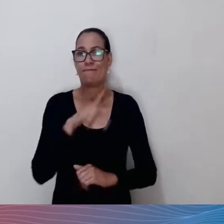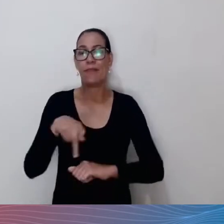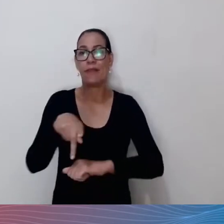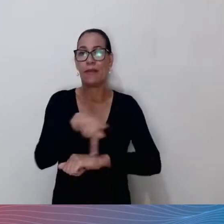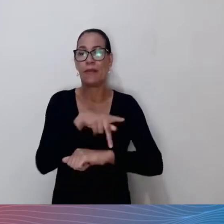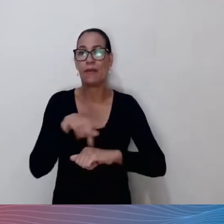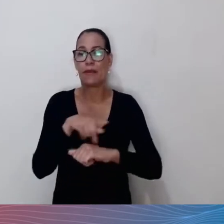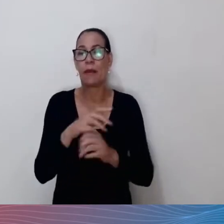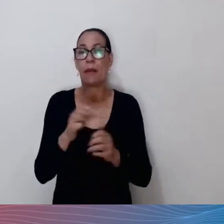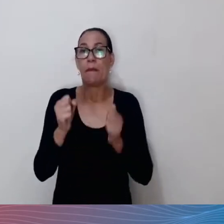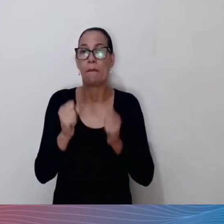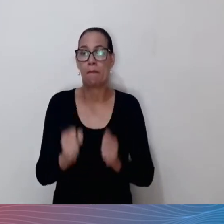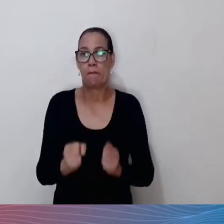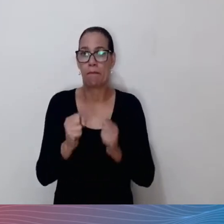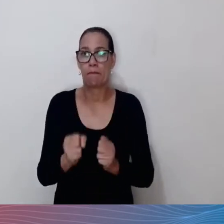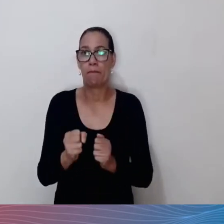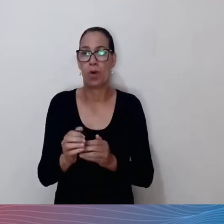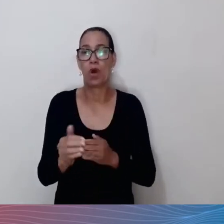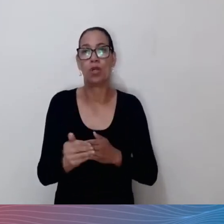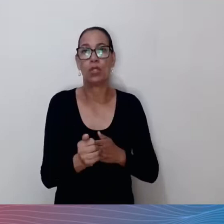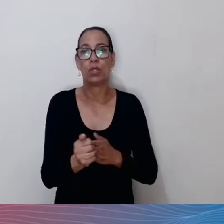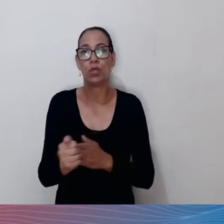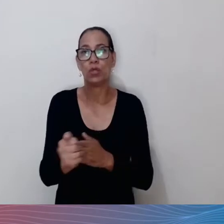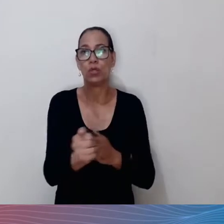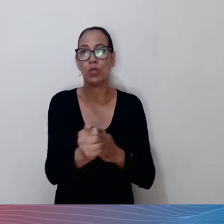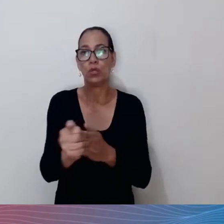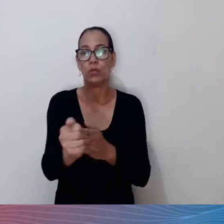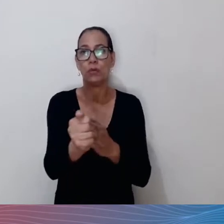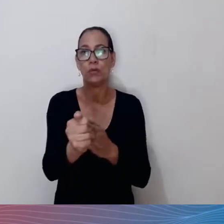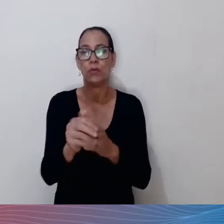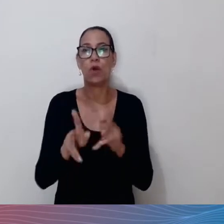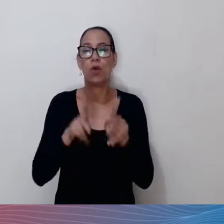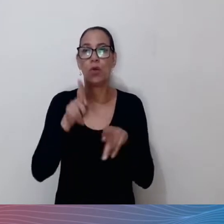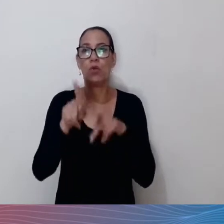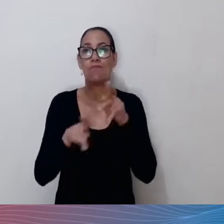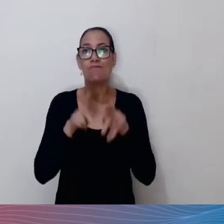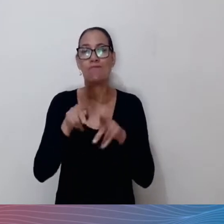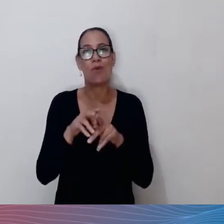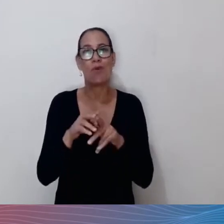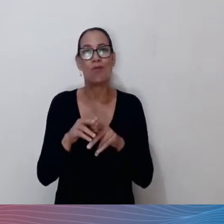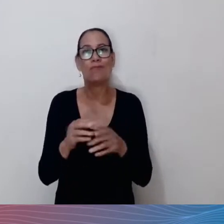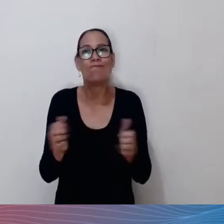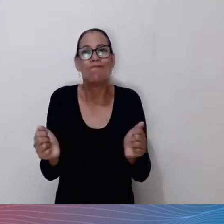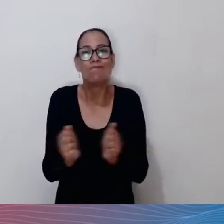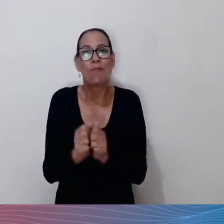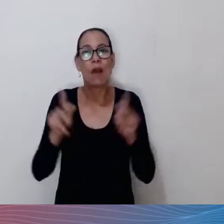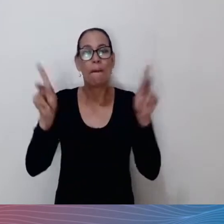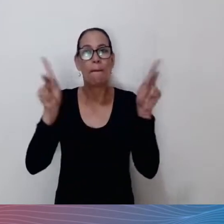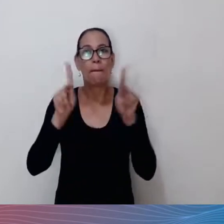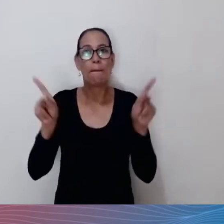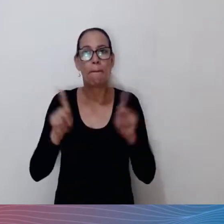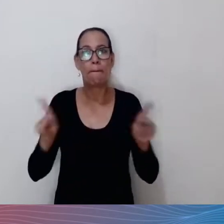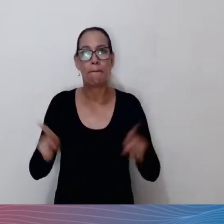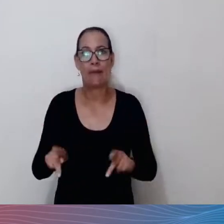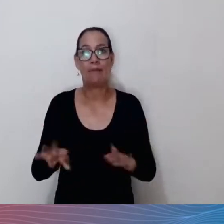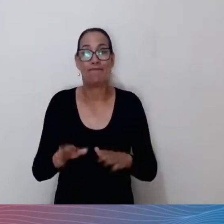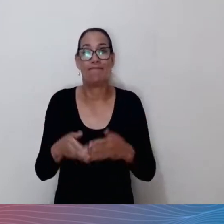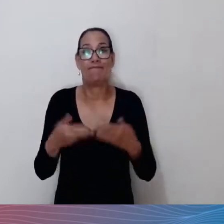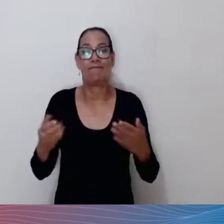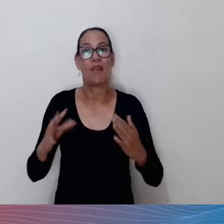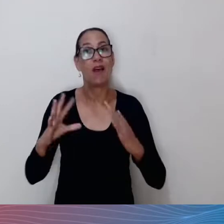países em paz, para que a igreja tenha liberdade de pregar o seu evangelho, cumprir o